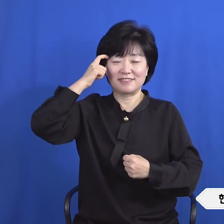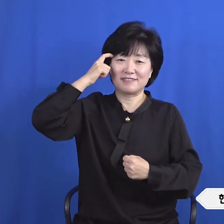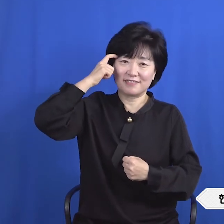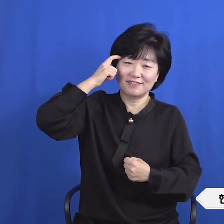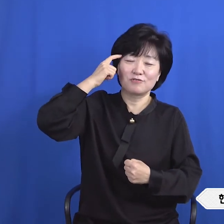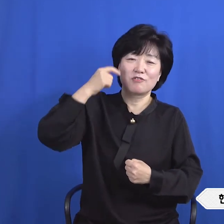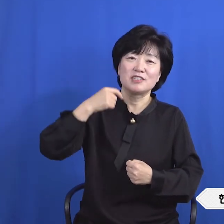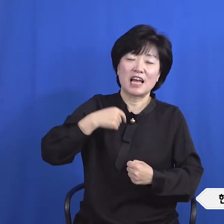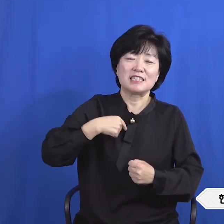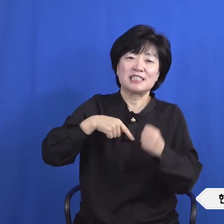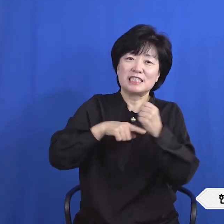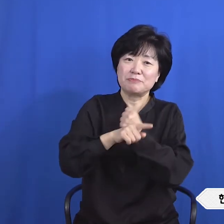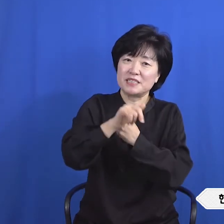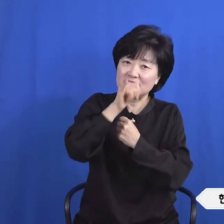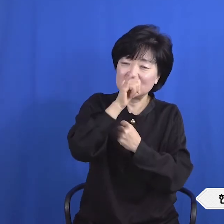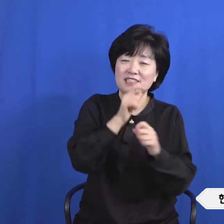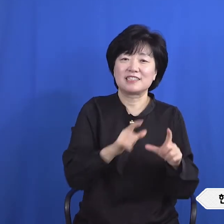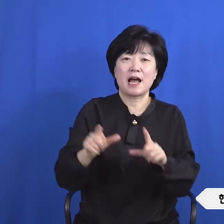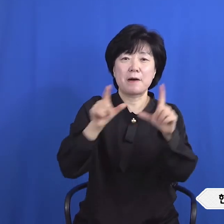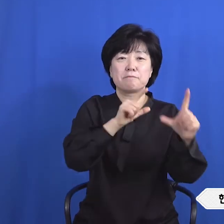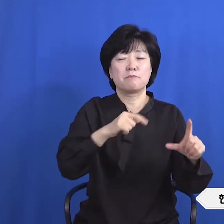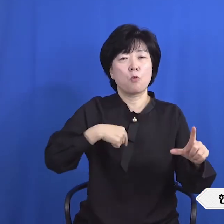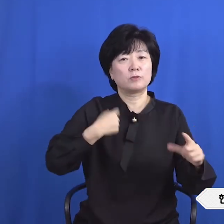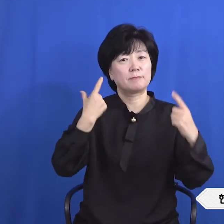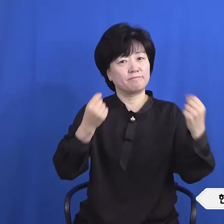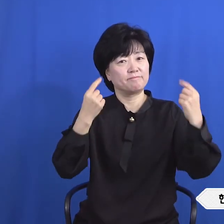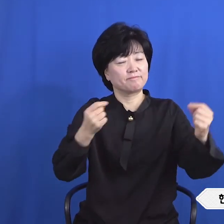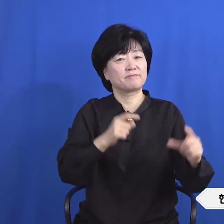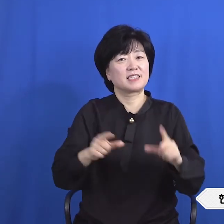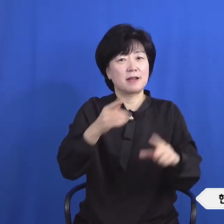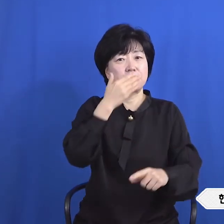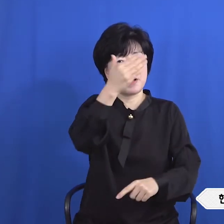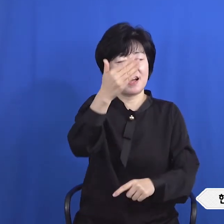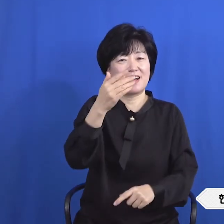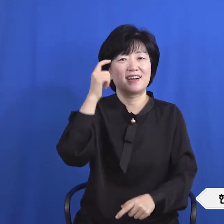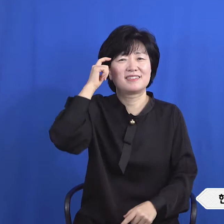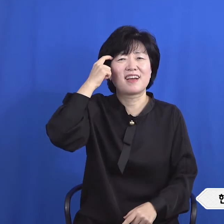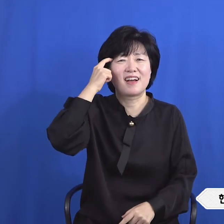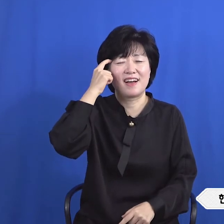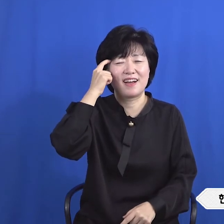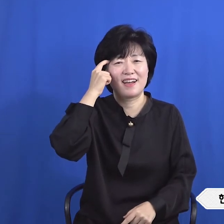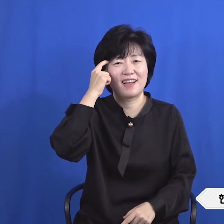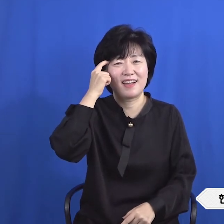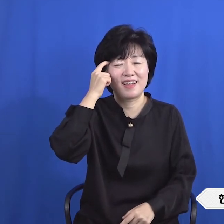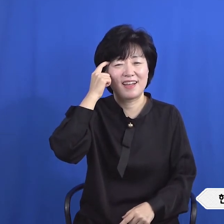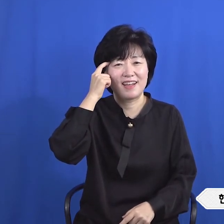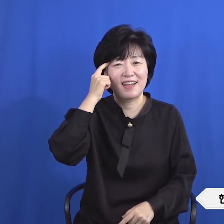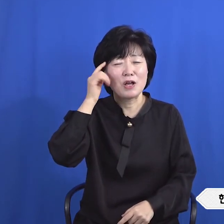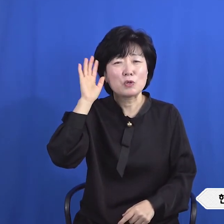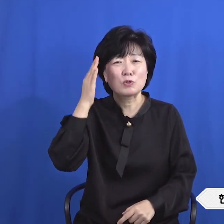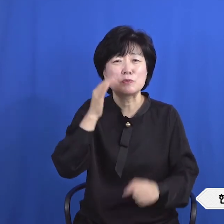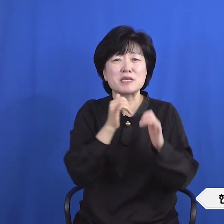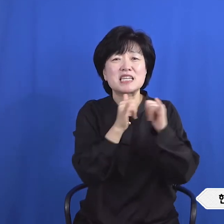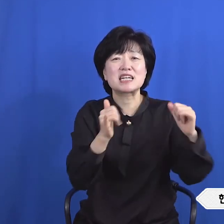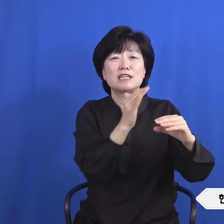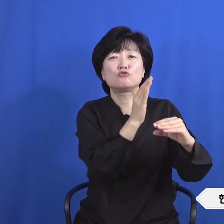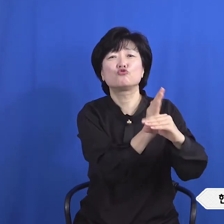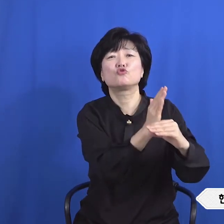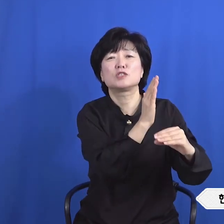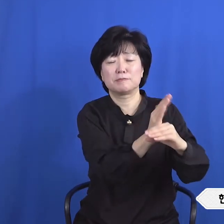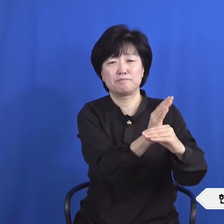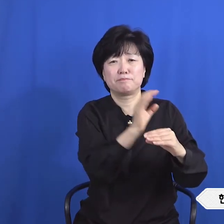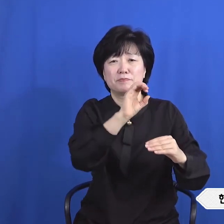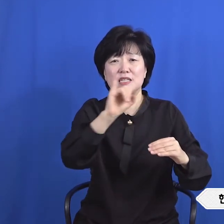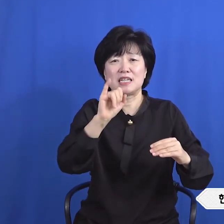통해서 얼마든지 나는 의미 있는 삶을 살 수 있다 하는 것이죠. 오늘날 인본주의가